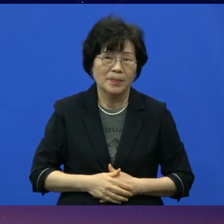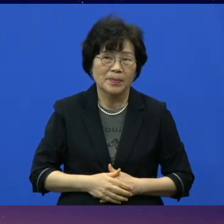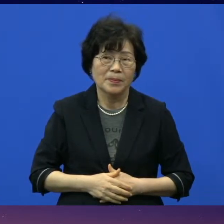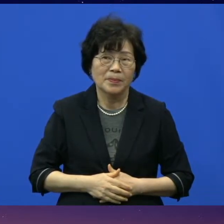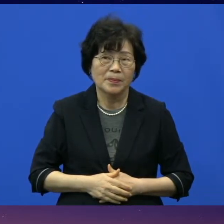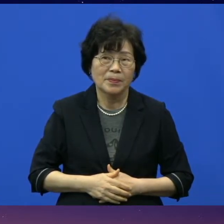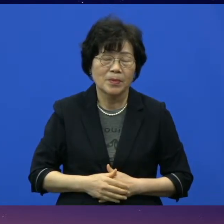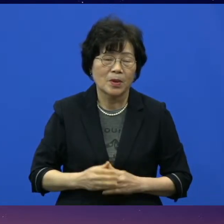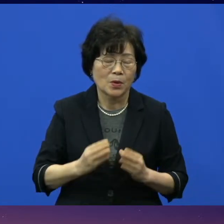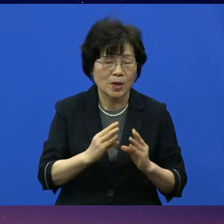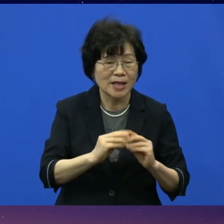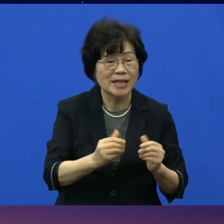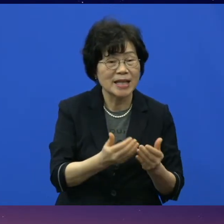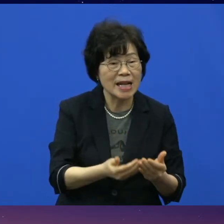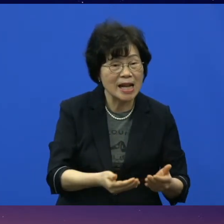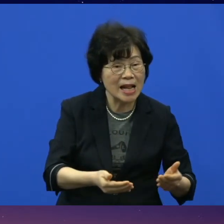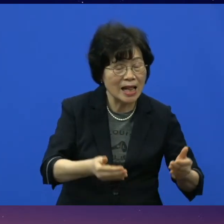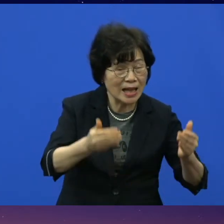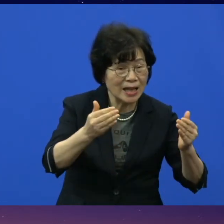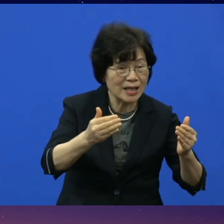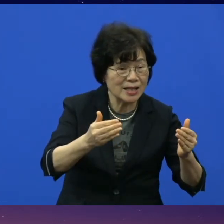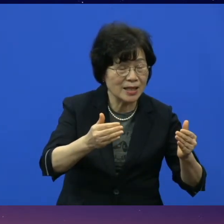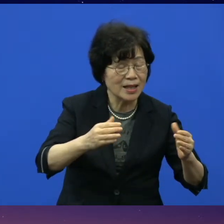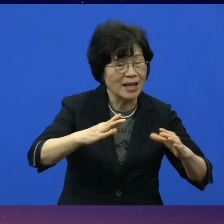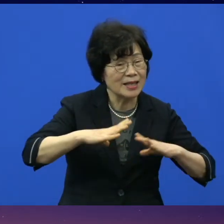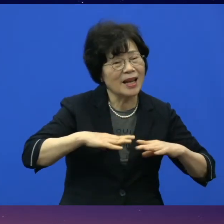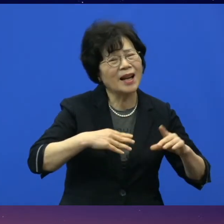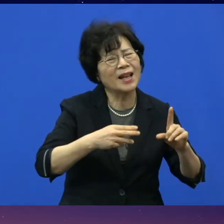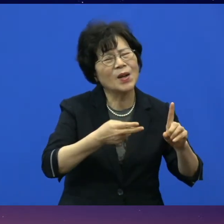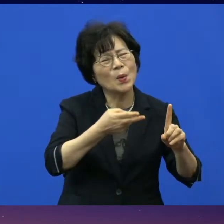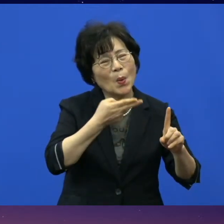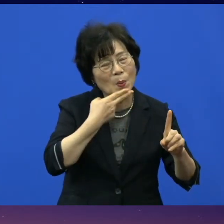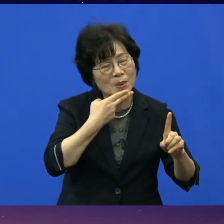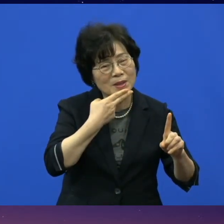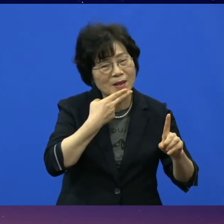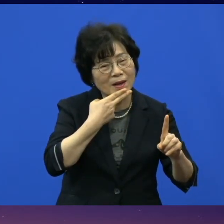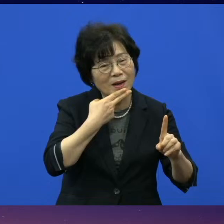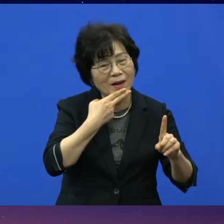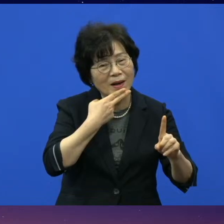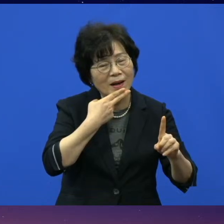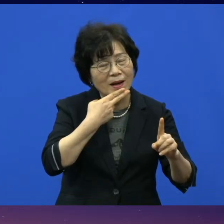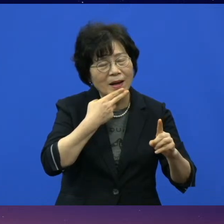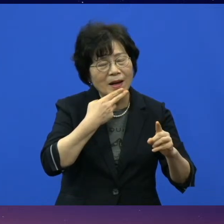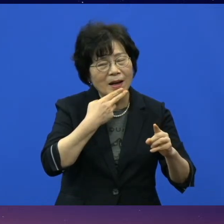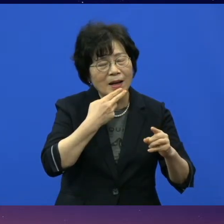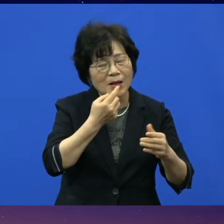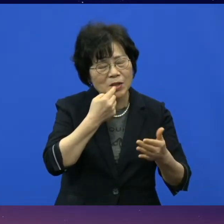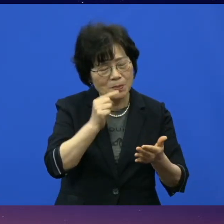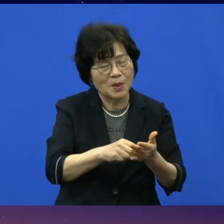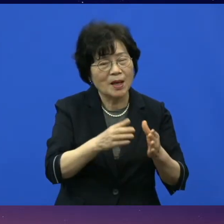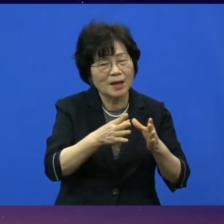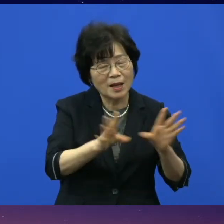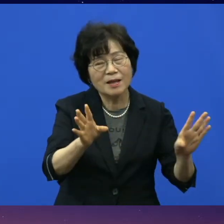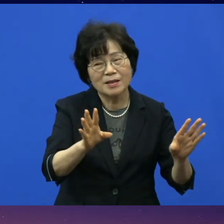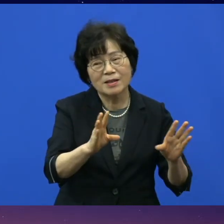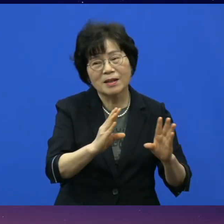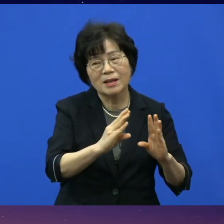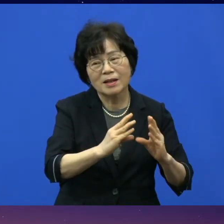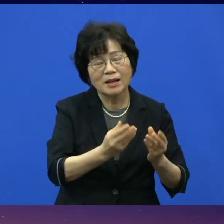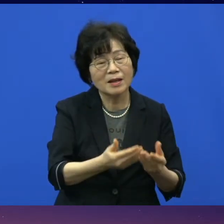그러면 우리는 질그릇이에요. 질그릇이 자랑할 게 아무것도 없어요. 자랑한다면 딱 하나밖에 없어요. 잘 깨어지는 질그릇이에요.